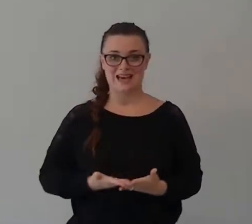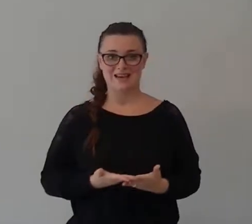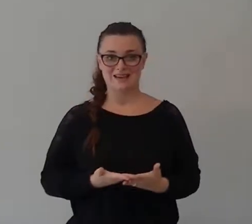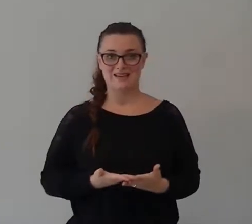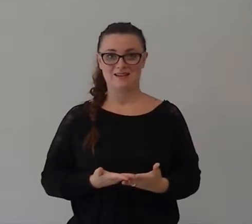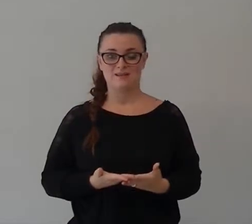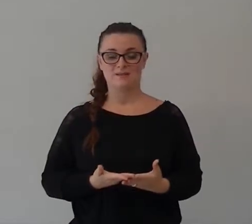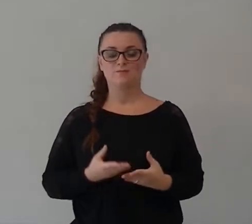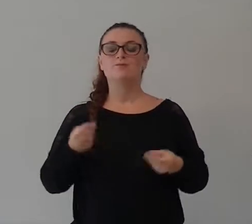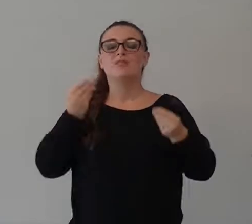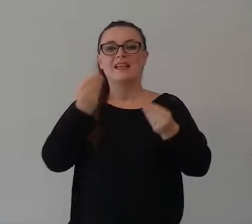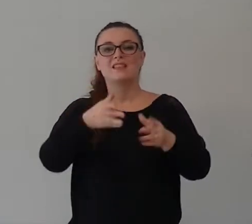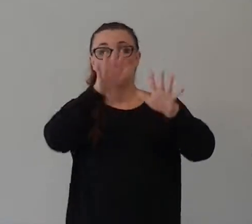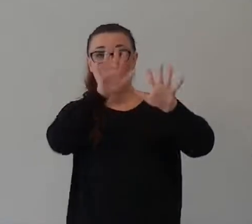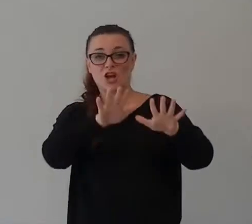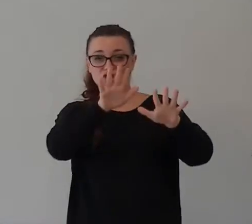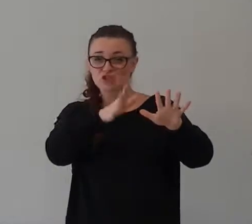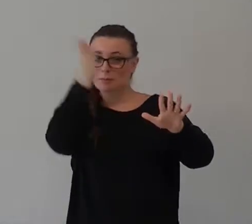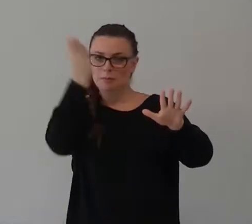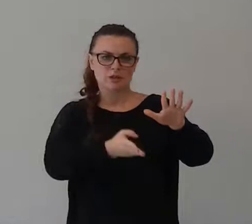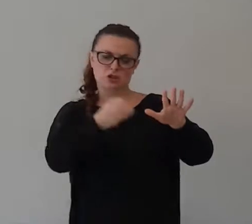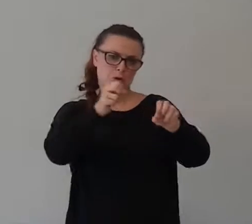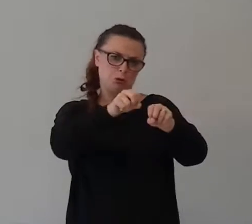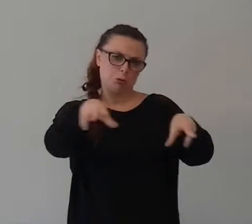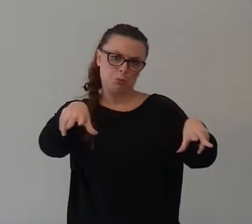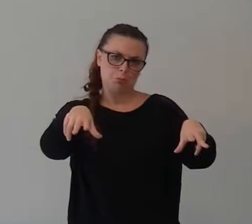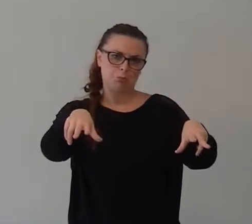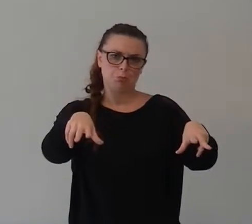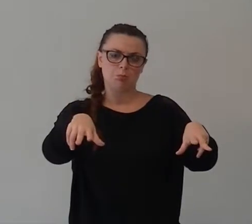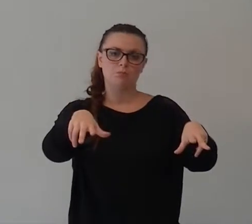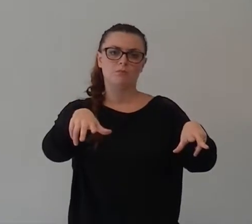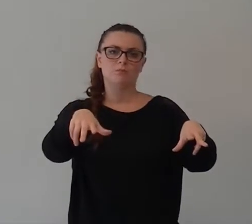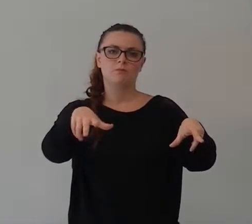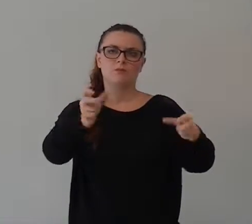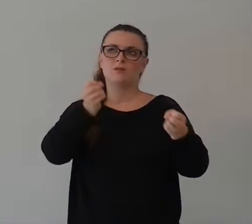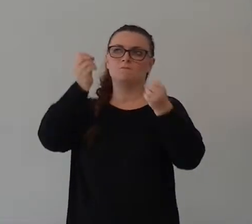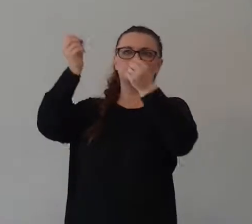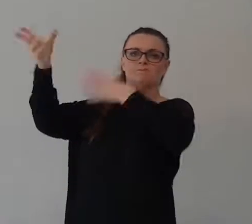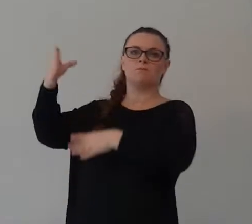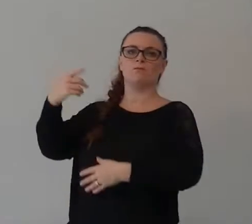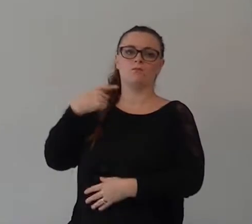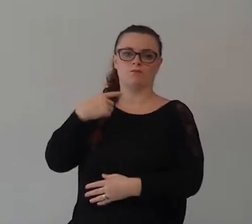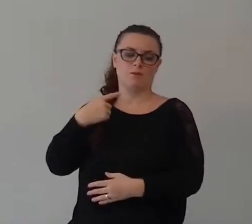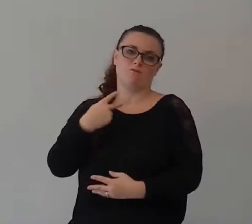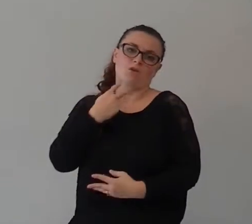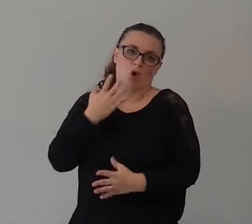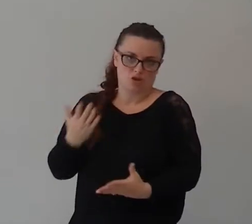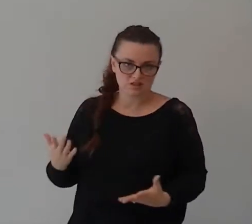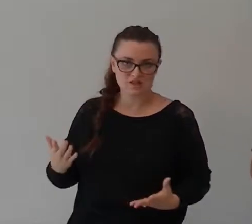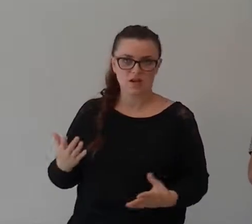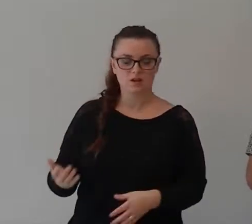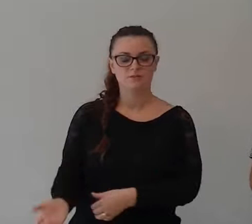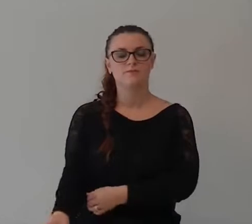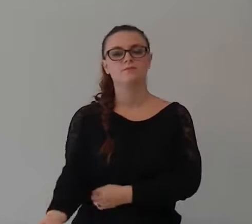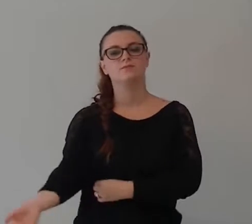non dobbiamo dare il 10%, ma siamo sotto la grazia. Siamo sotto la grazia. Gesù è venuto non